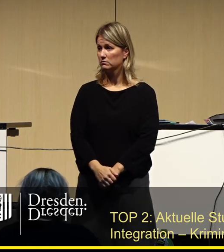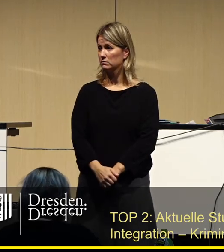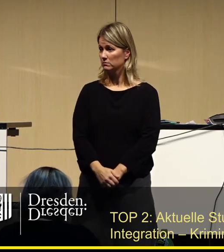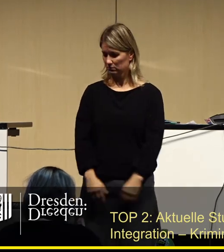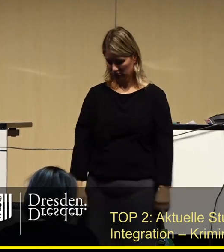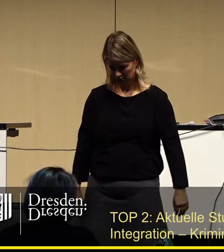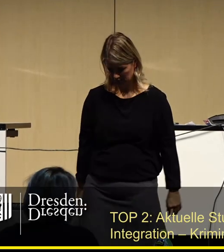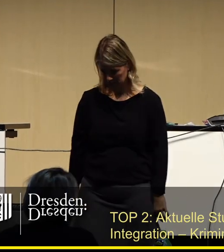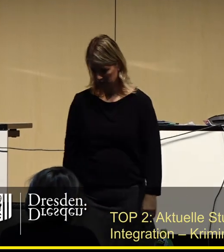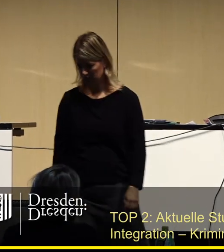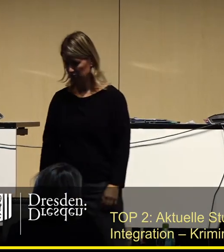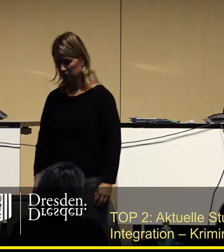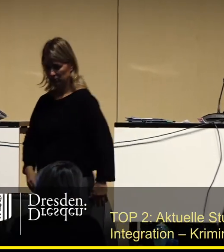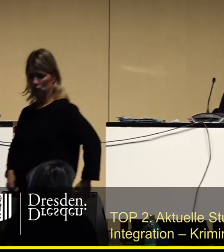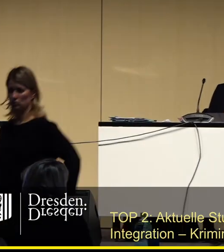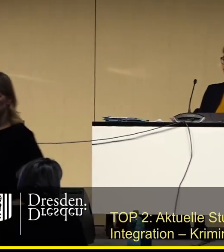Vielen Dank